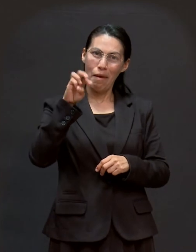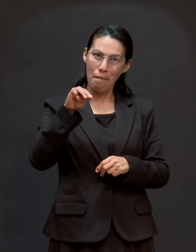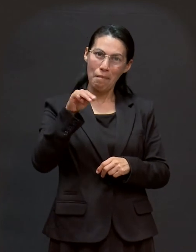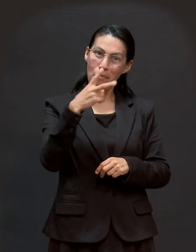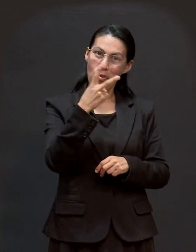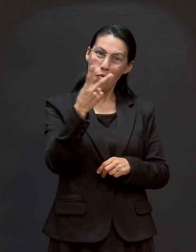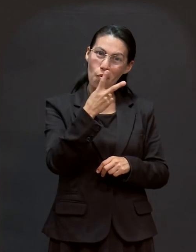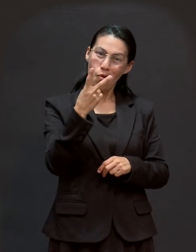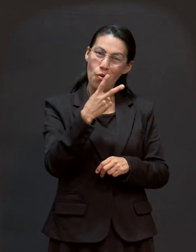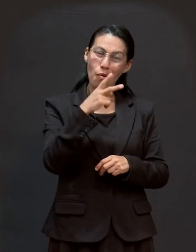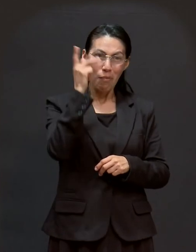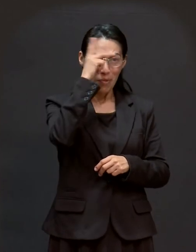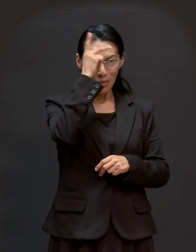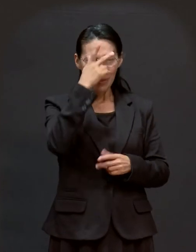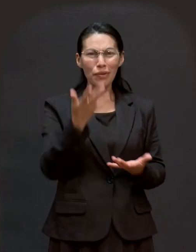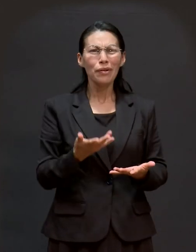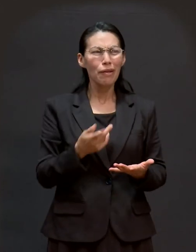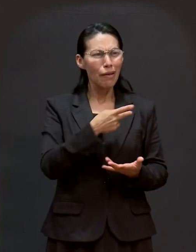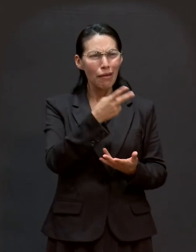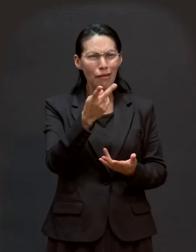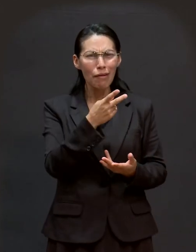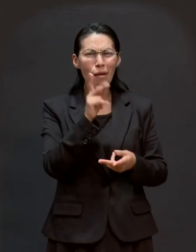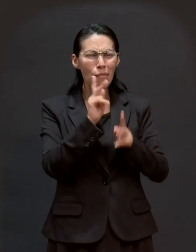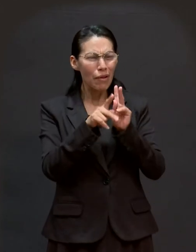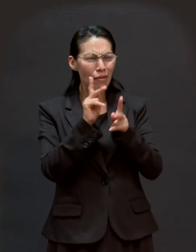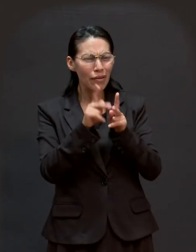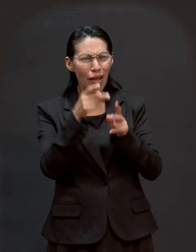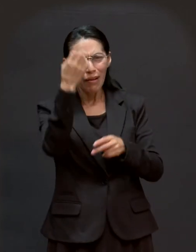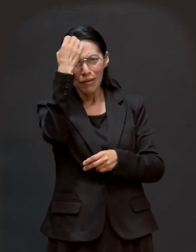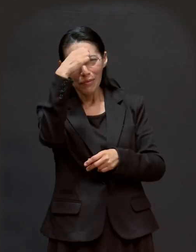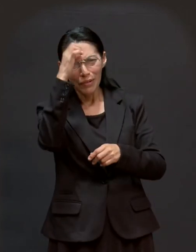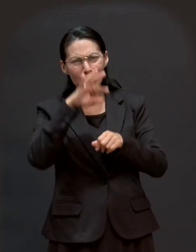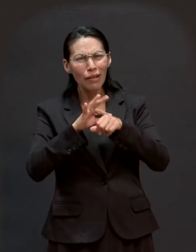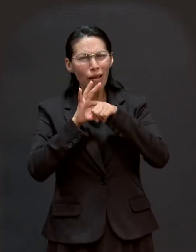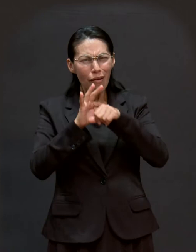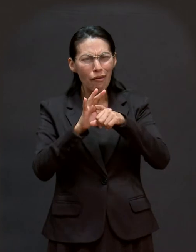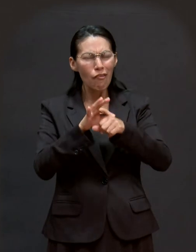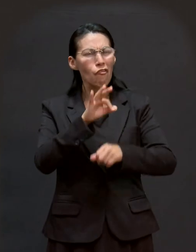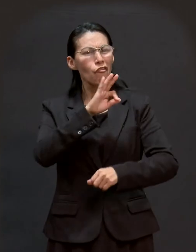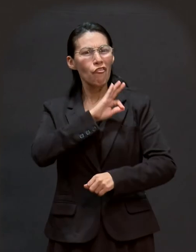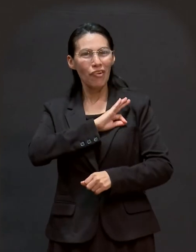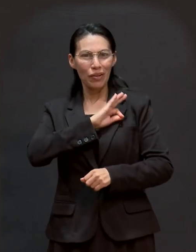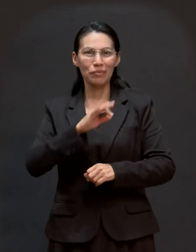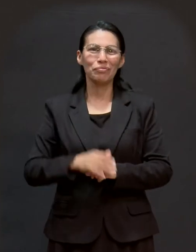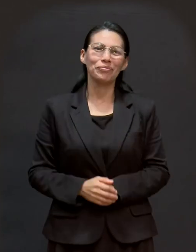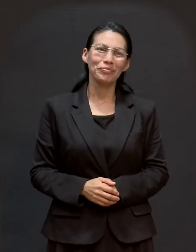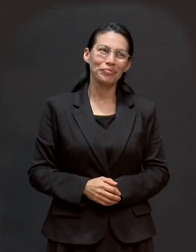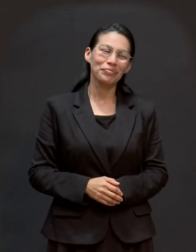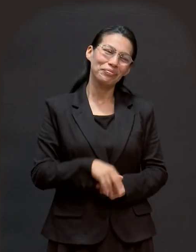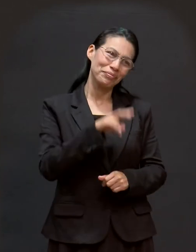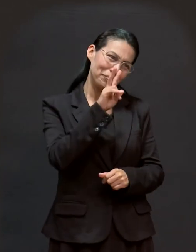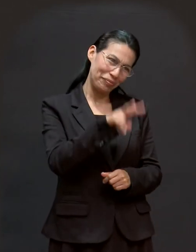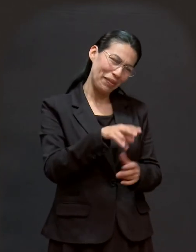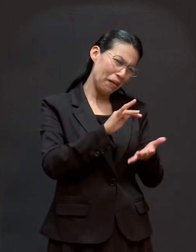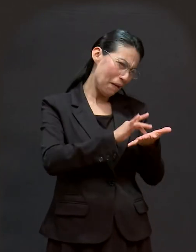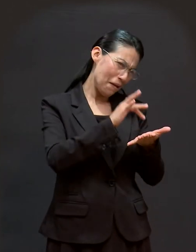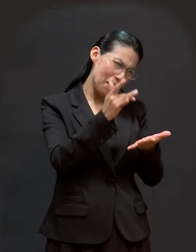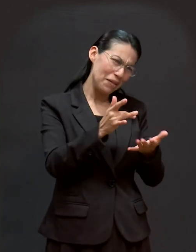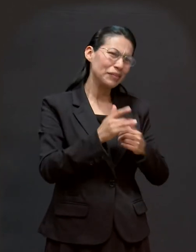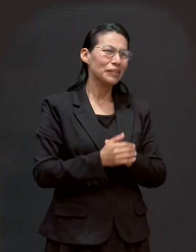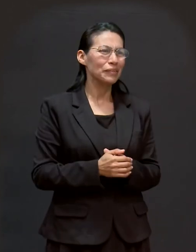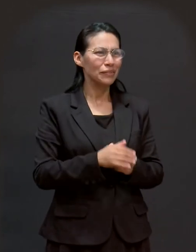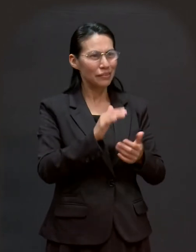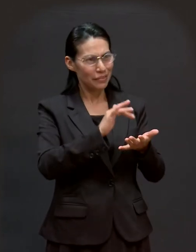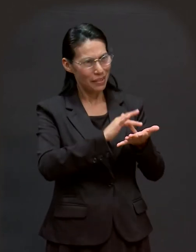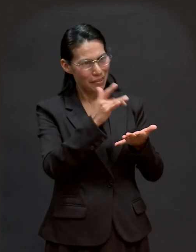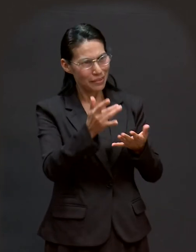capellanes de alto rango que han venido a platicarnos sobre sus experiencias de fe gracias